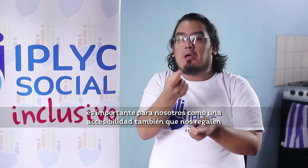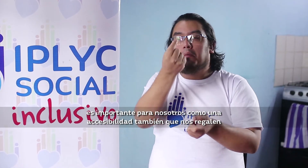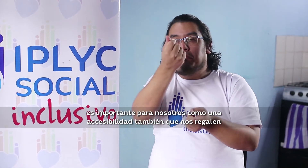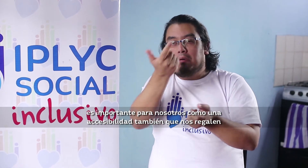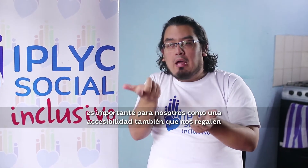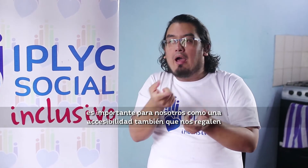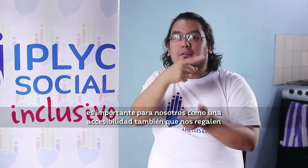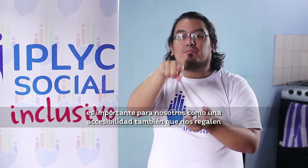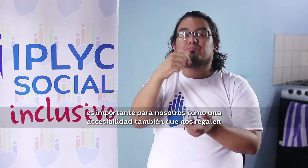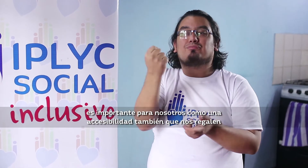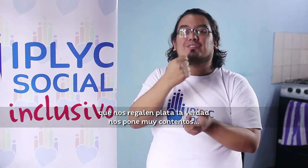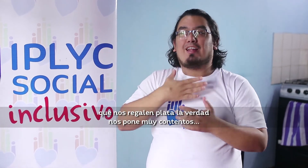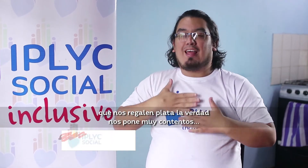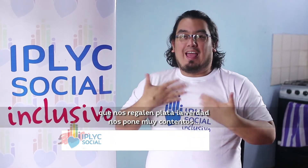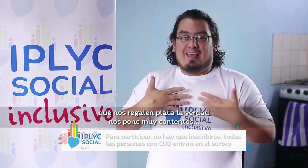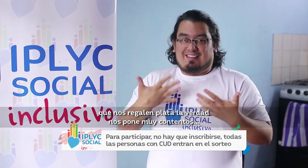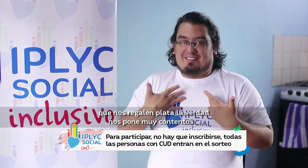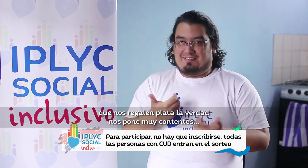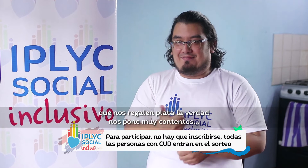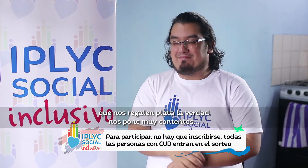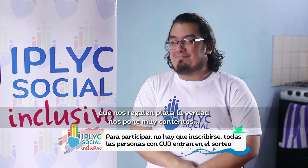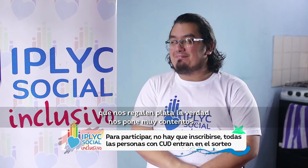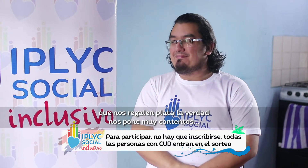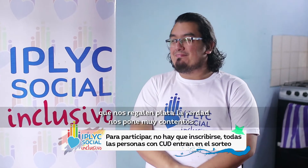también, que nos regalen plata, la verdad nos pone muy contentos.